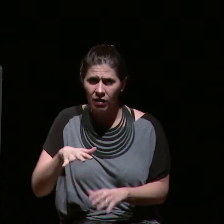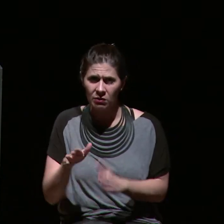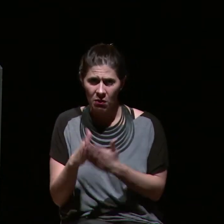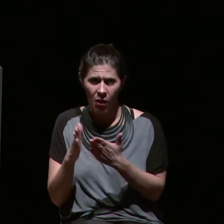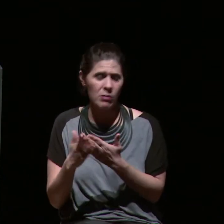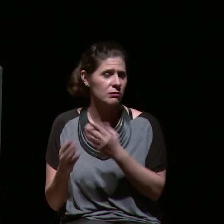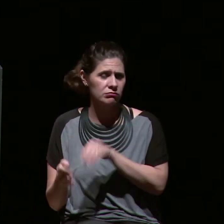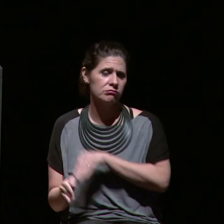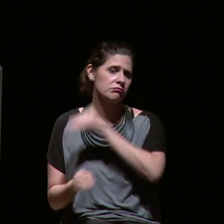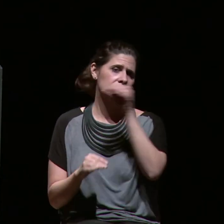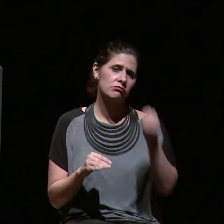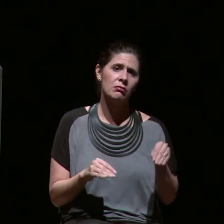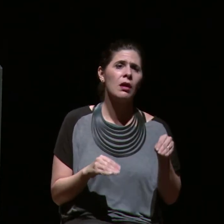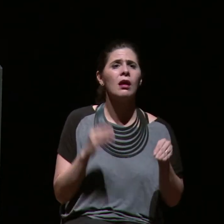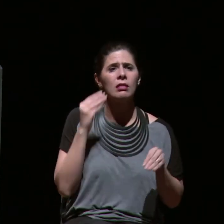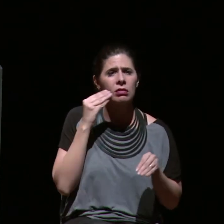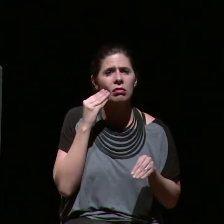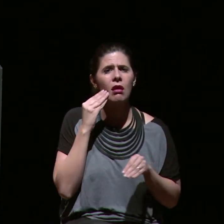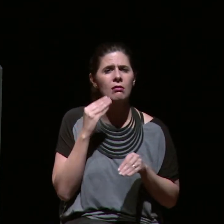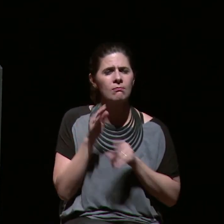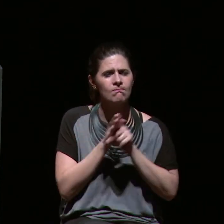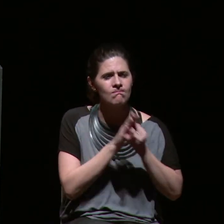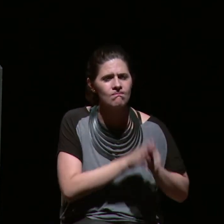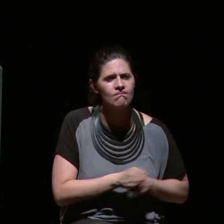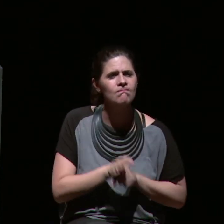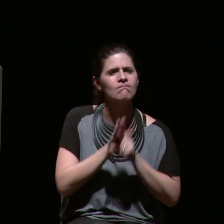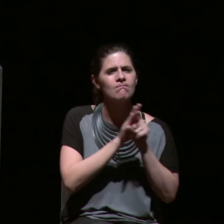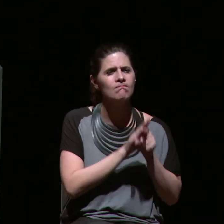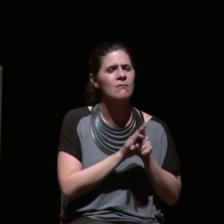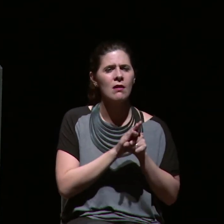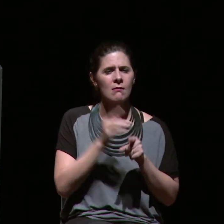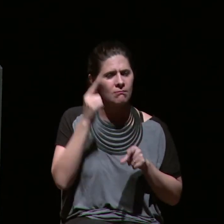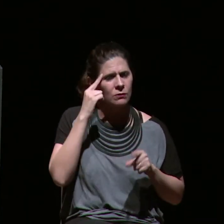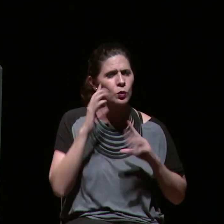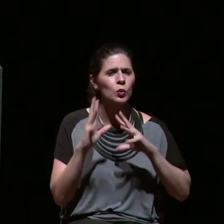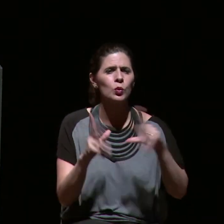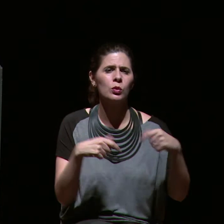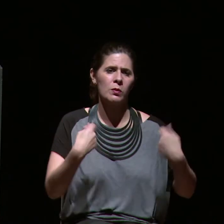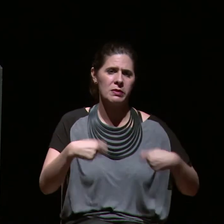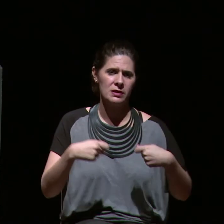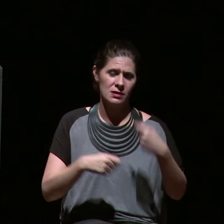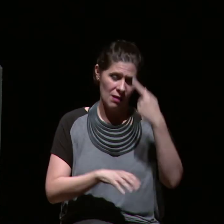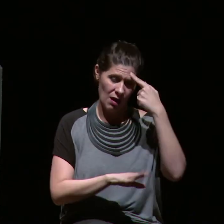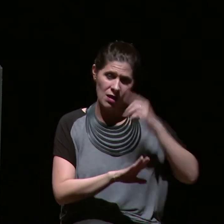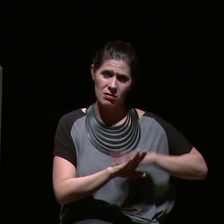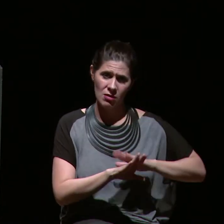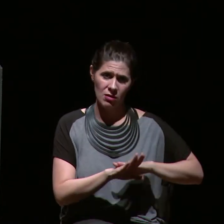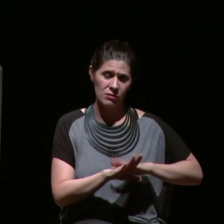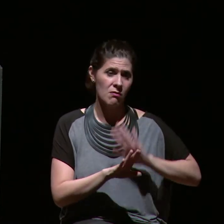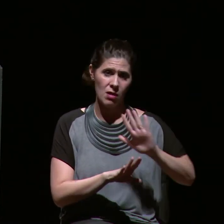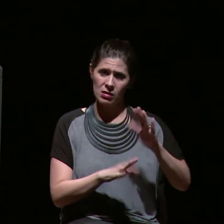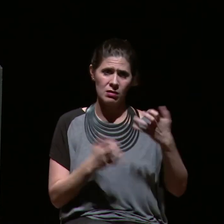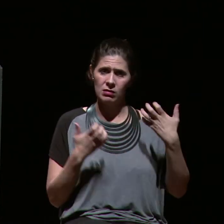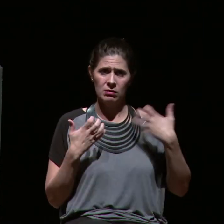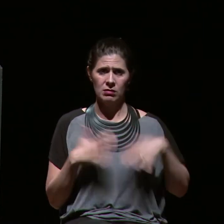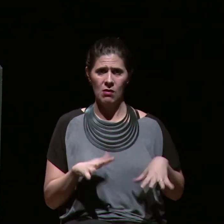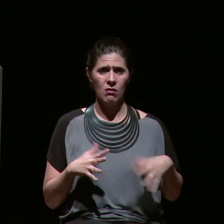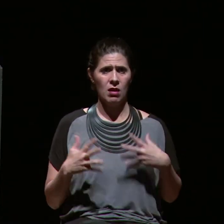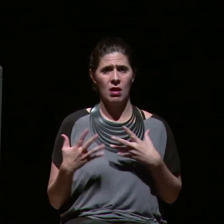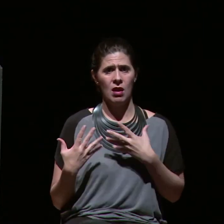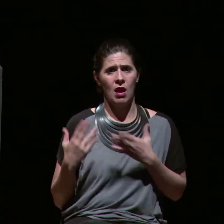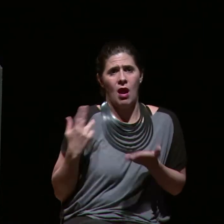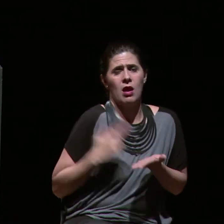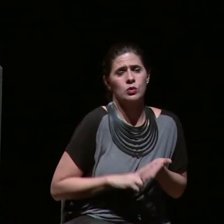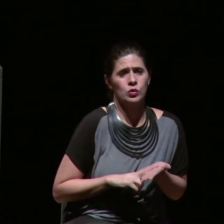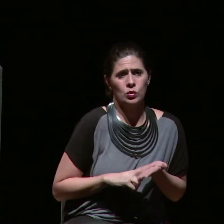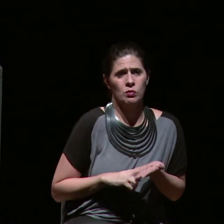necessárias para elaborar justificativas ideológicas para a dominação, contudo as rejeita. Pelo contrário, Renato assume a